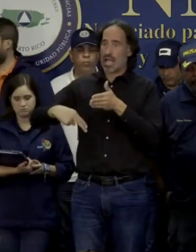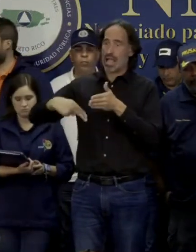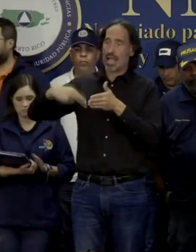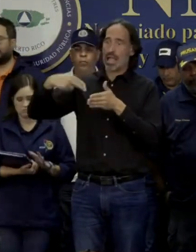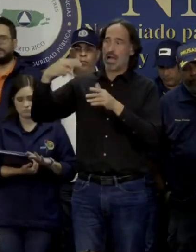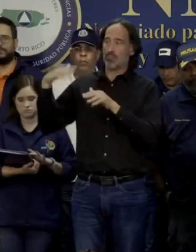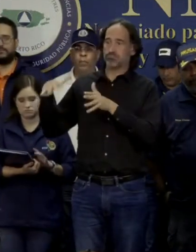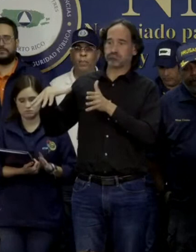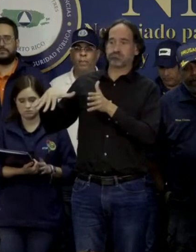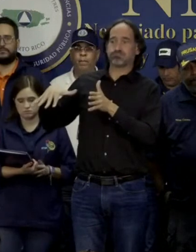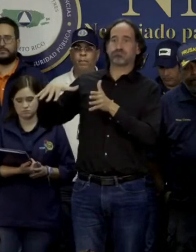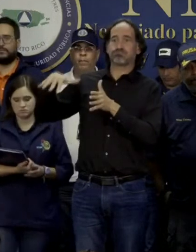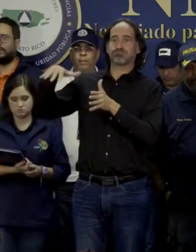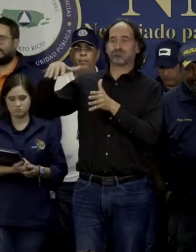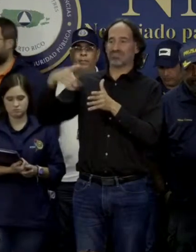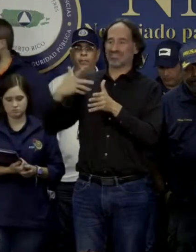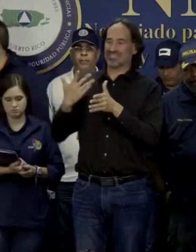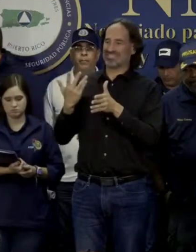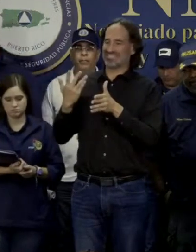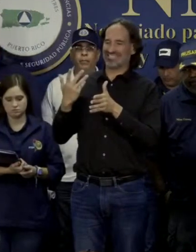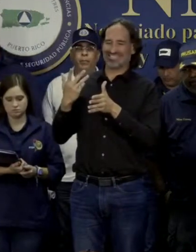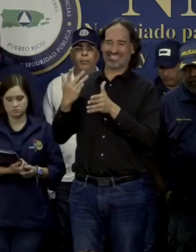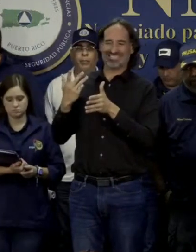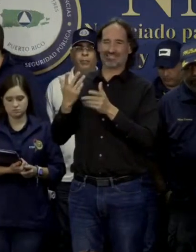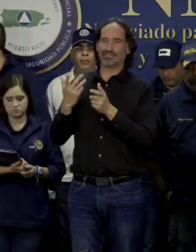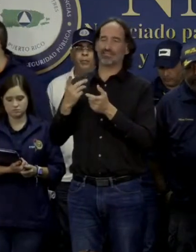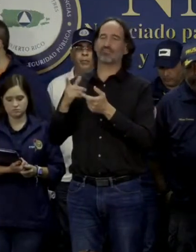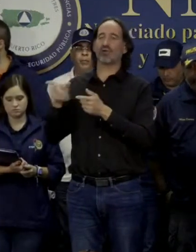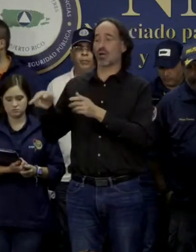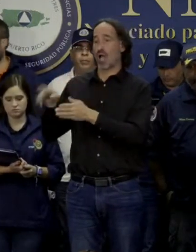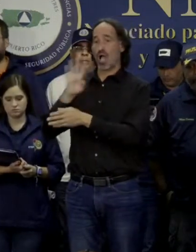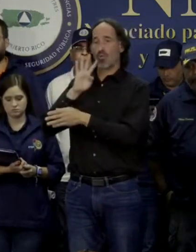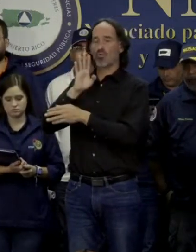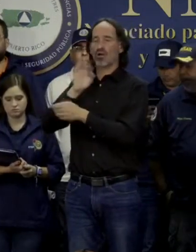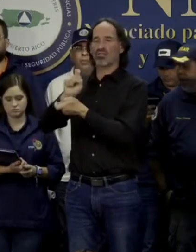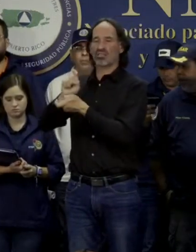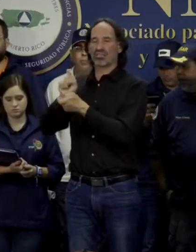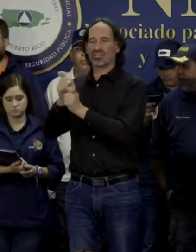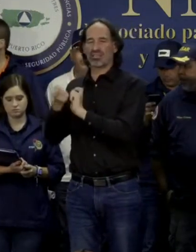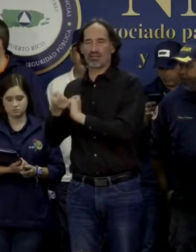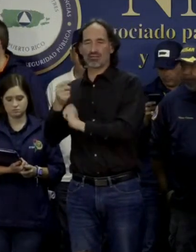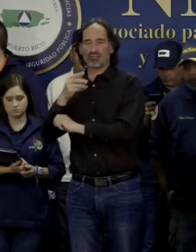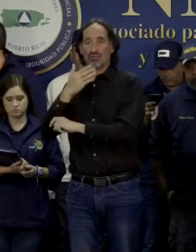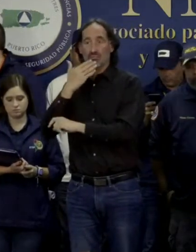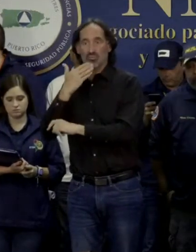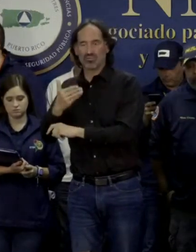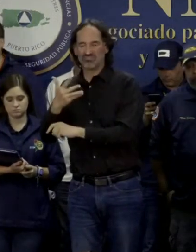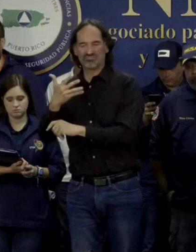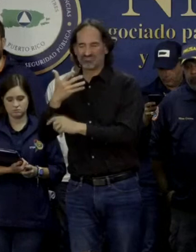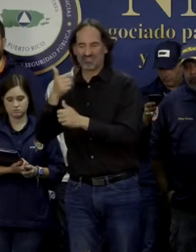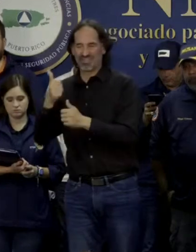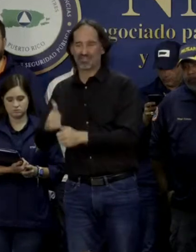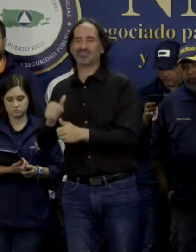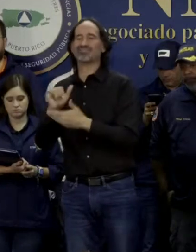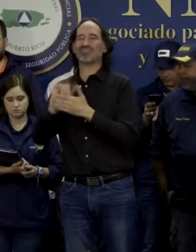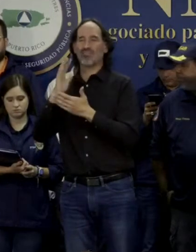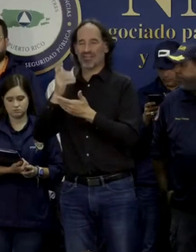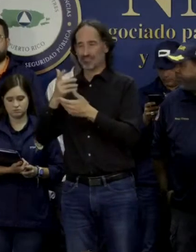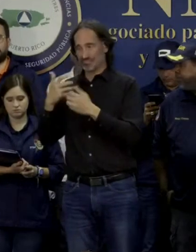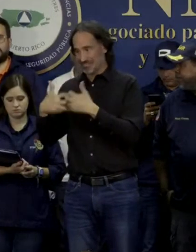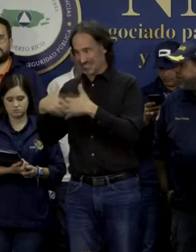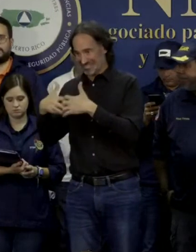calidad del agua del embalse cambió. Así que se están haciendo los ajustes en las plantas. Esperamos que ya en las